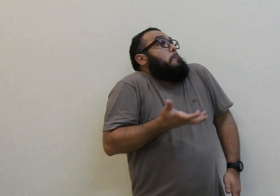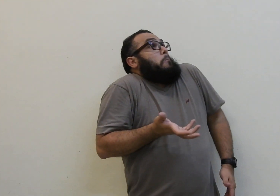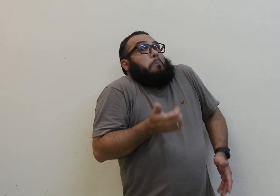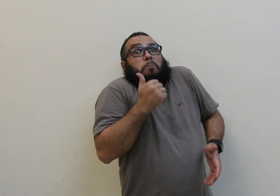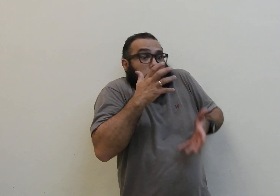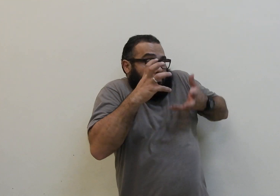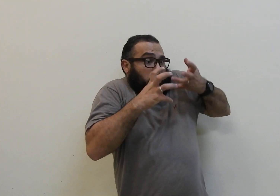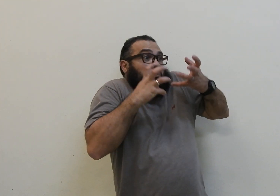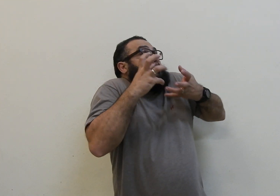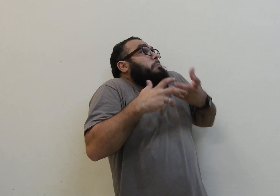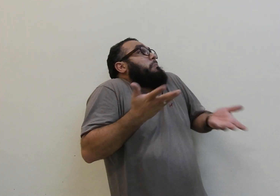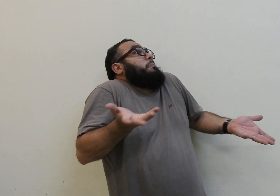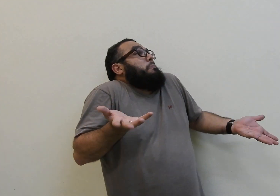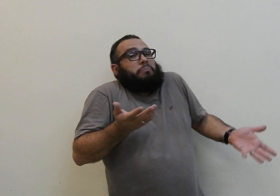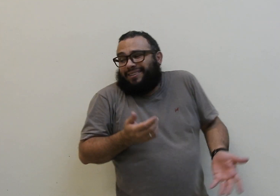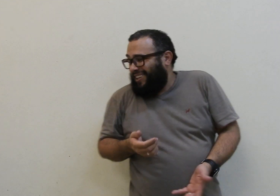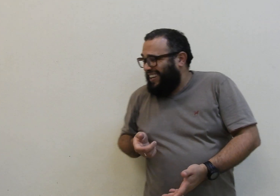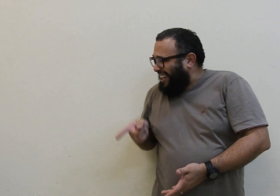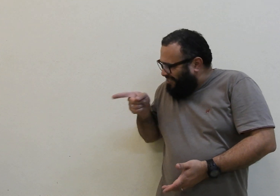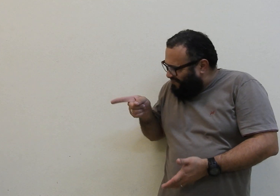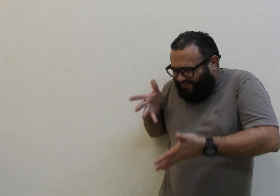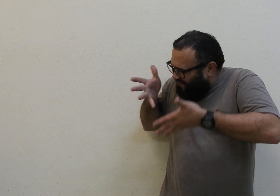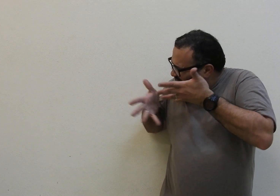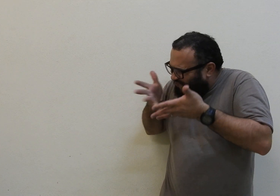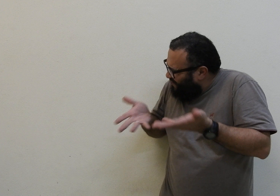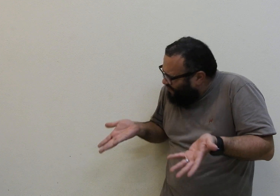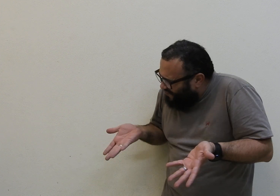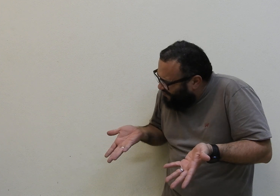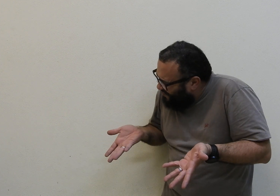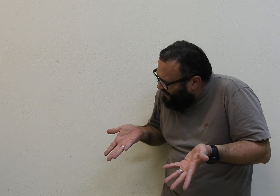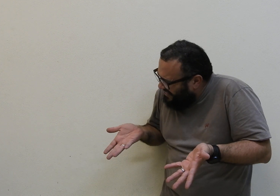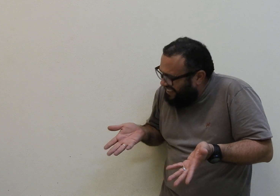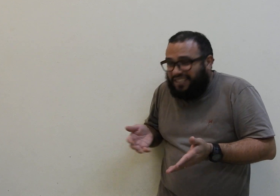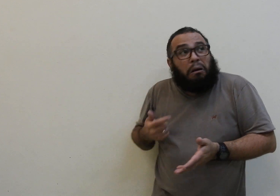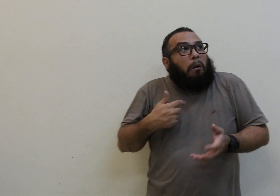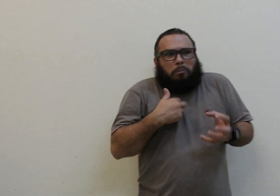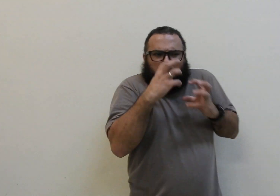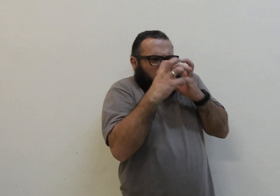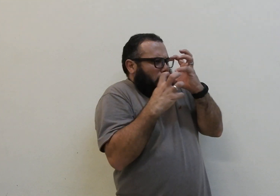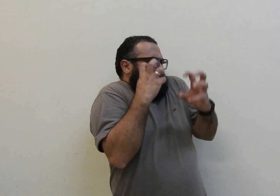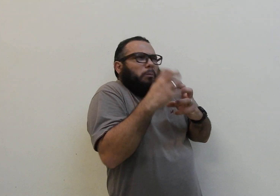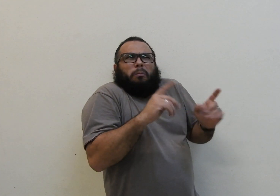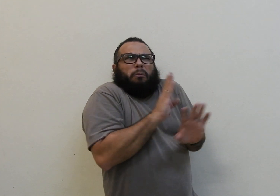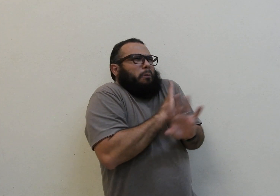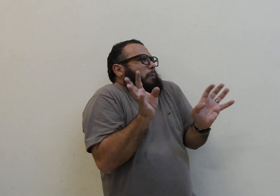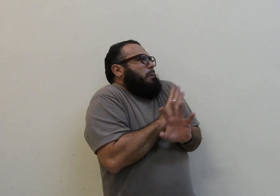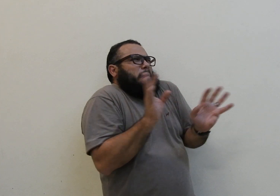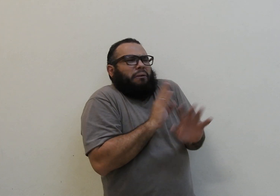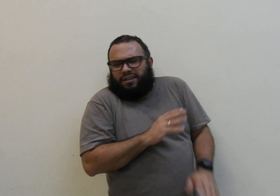sinais? Ela fez, língua de sinais? Não, a senhora não sabe. Ela disse,